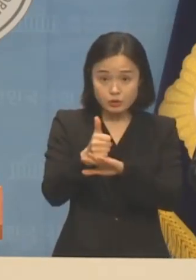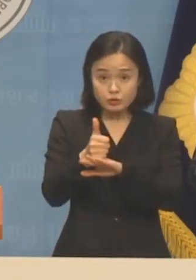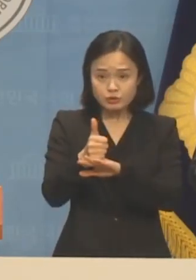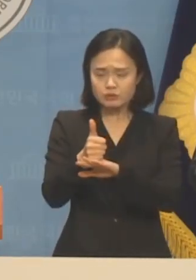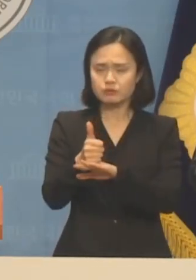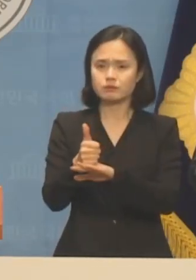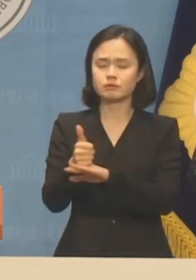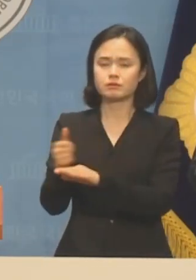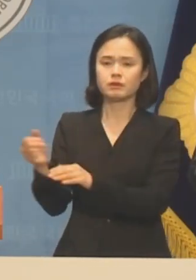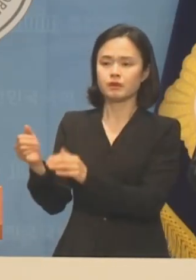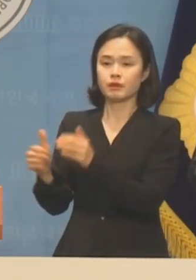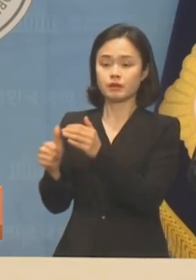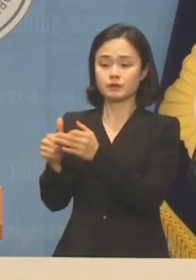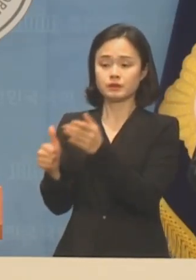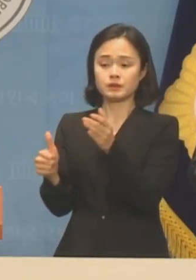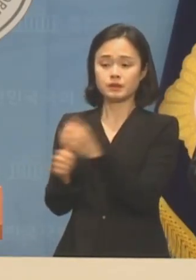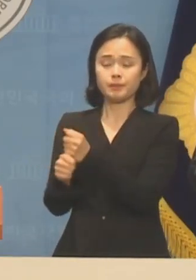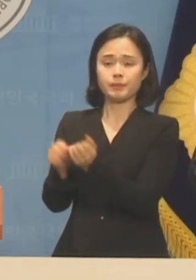언론 보도에 따르면